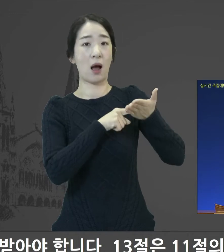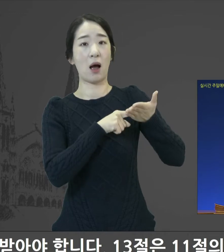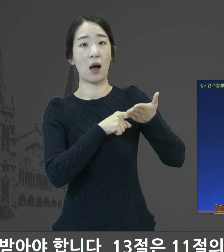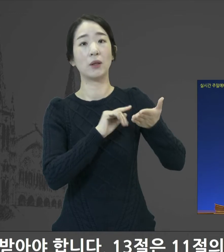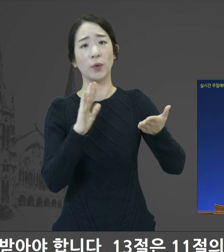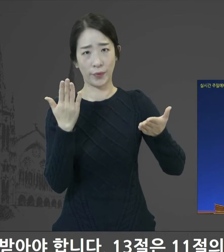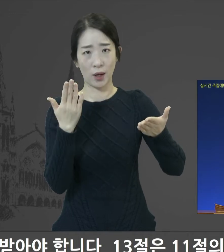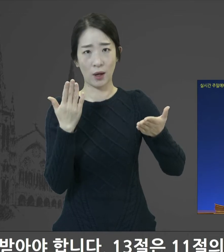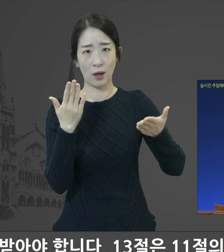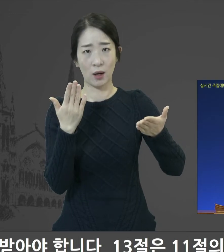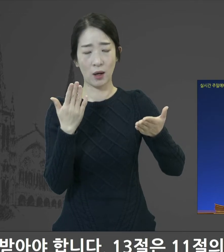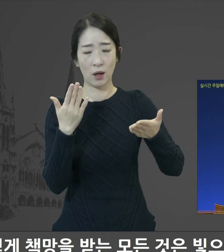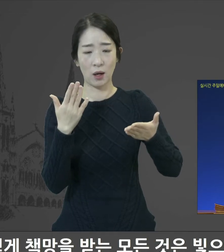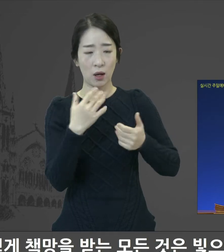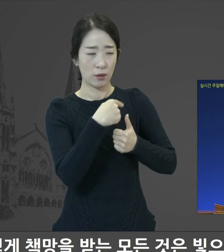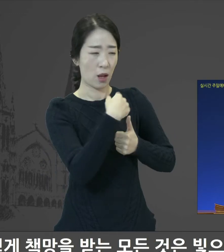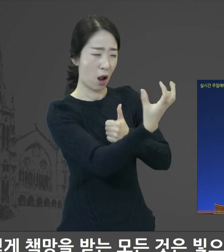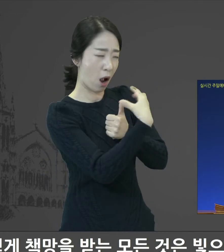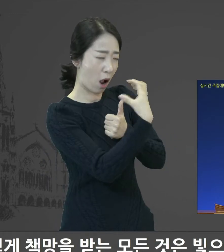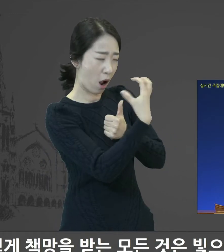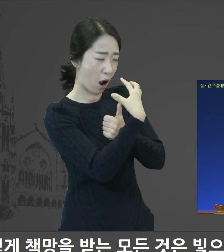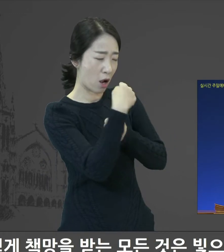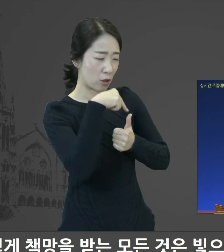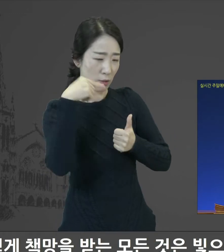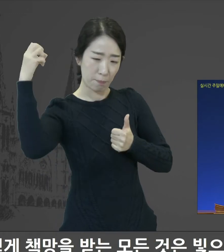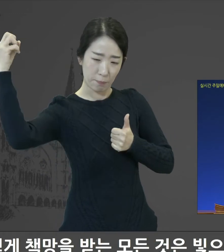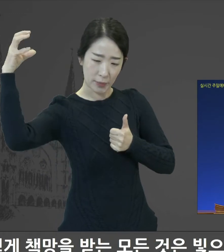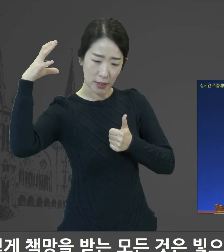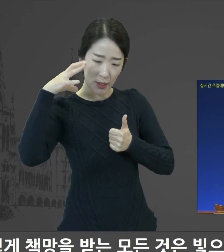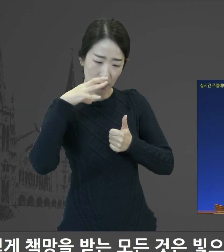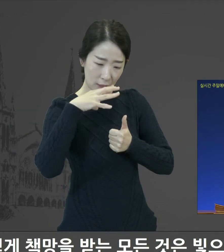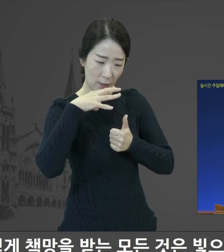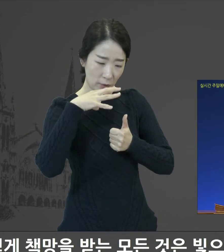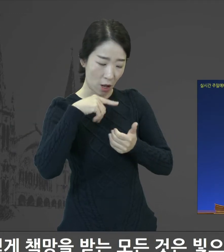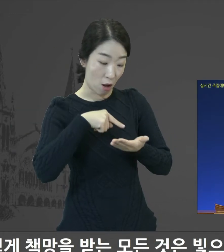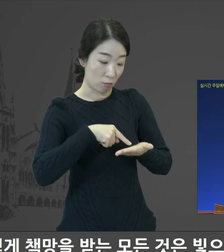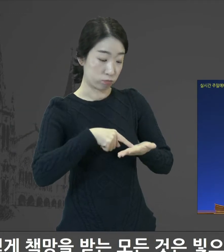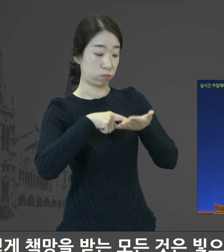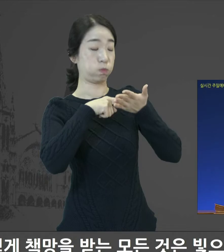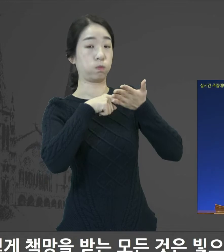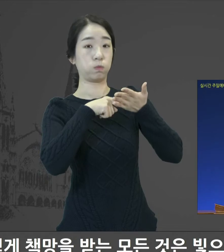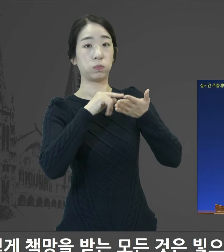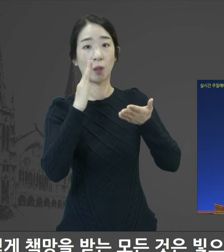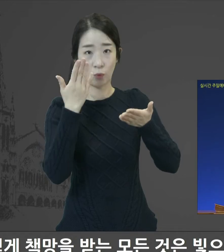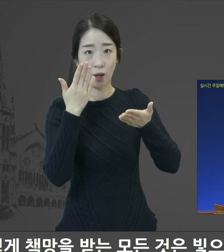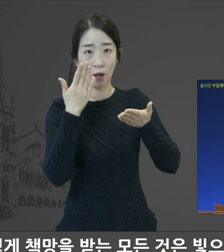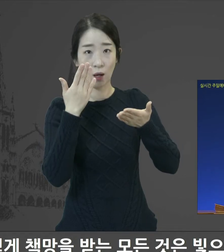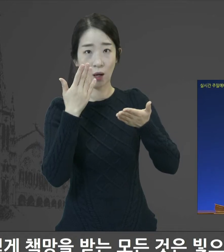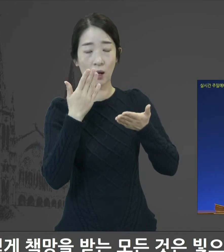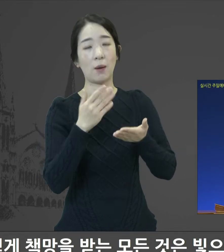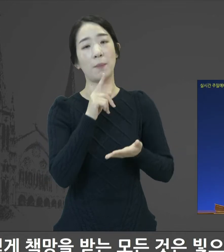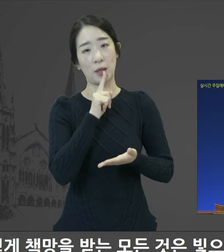나타난다. 책망받는 것이 빛으로 말미암아 빛에 의해서 드러나진다,